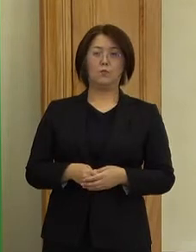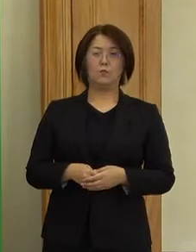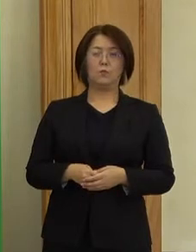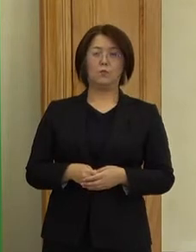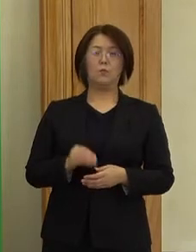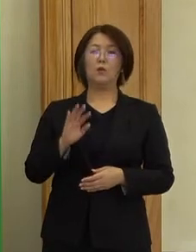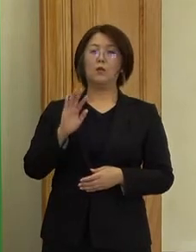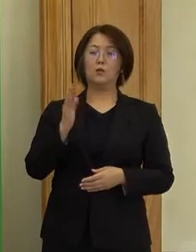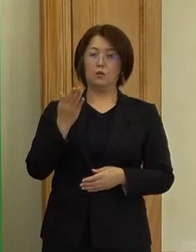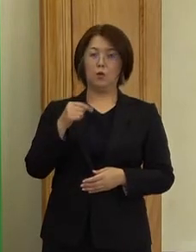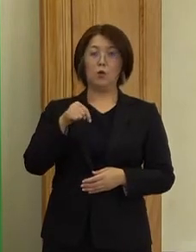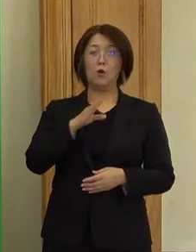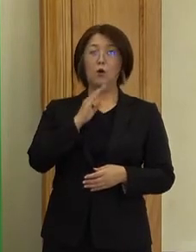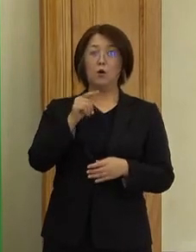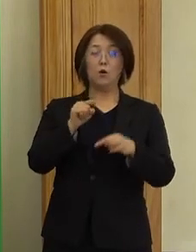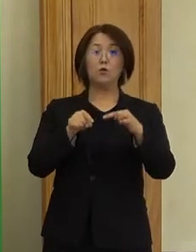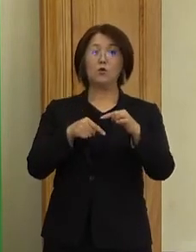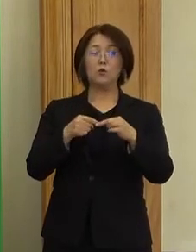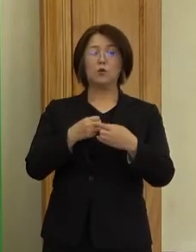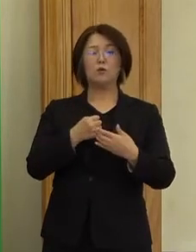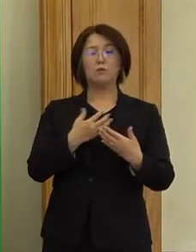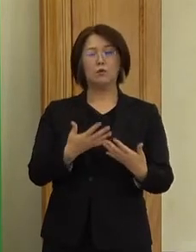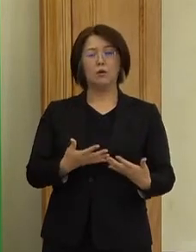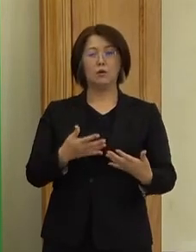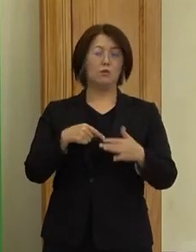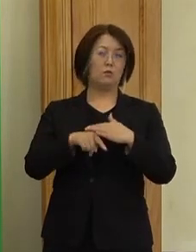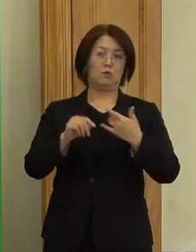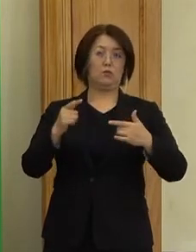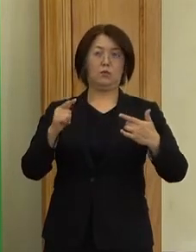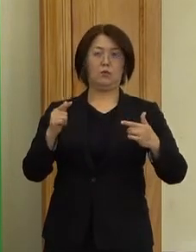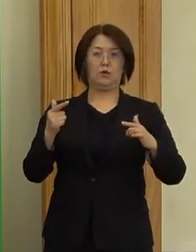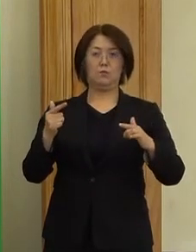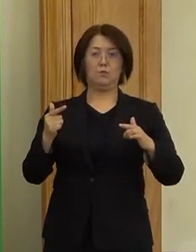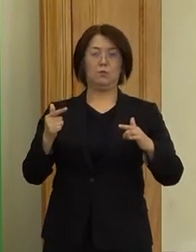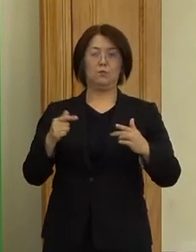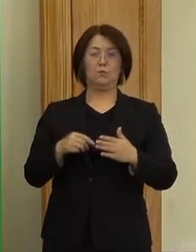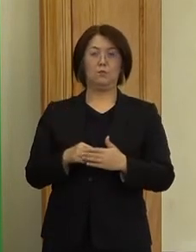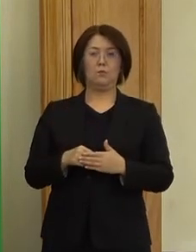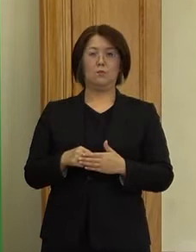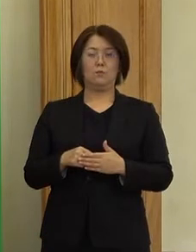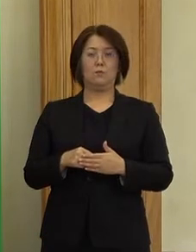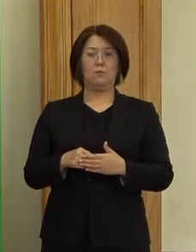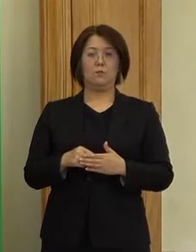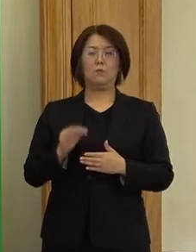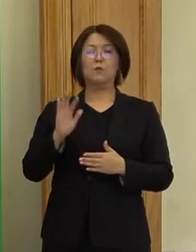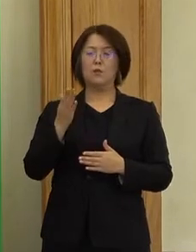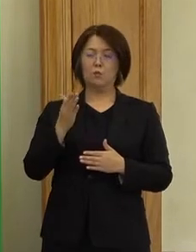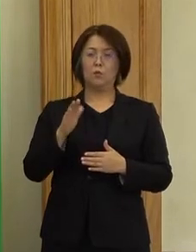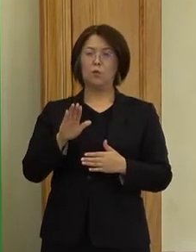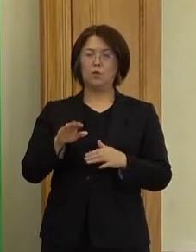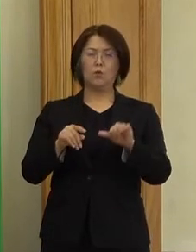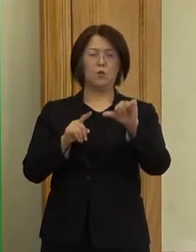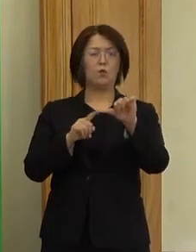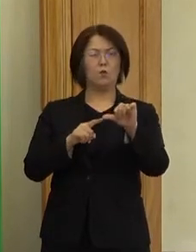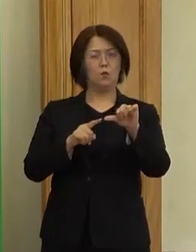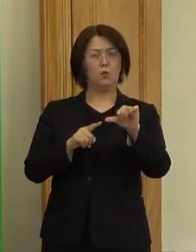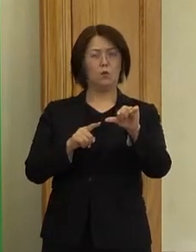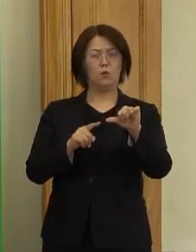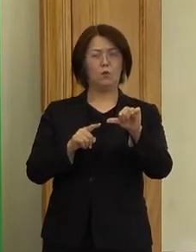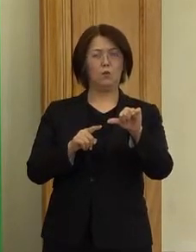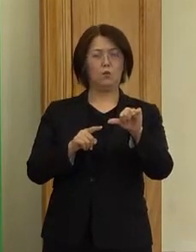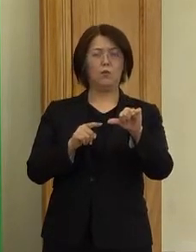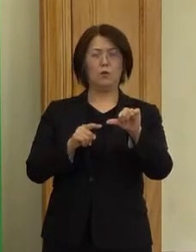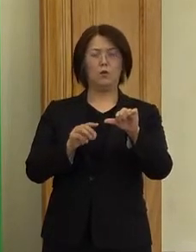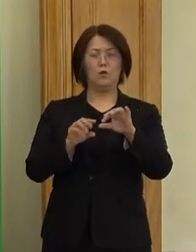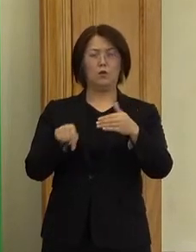といって、本庁がみんな弛緩しているわけということではないのですが、あえてこの 5件をも